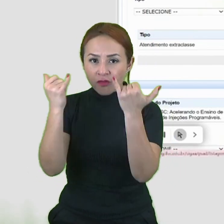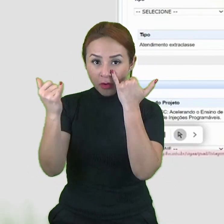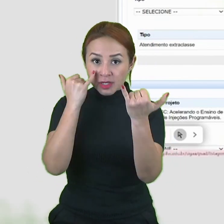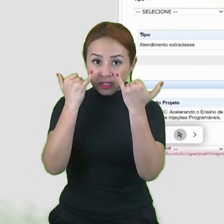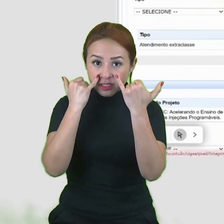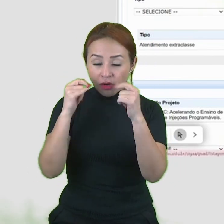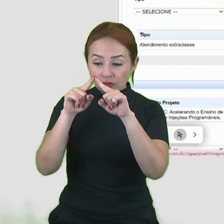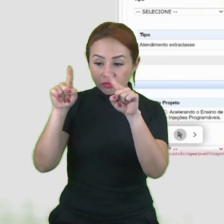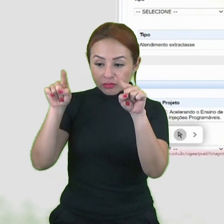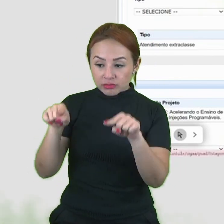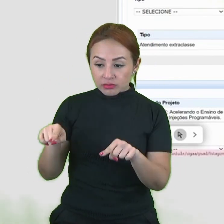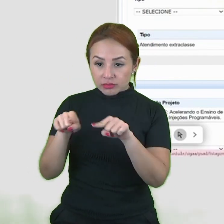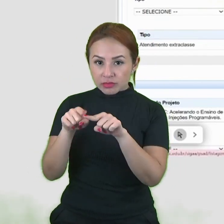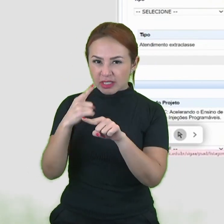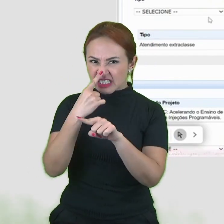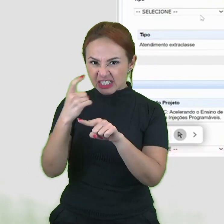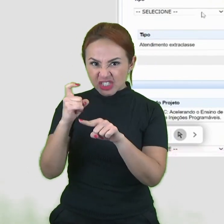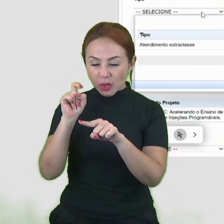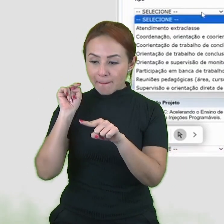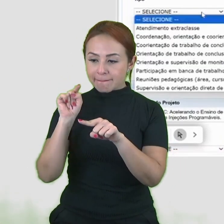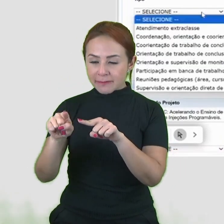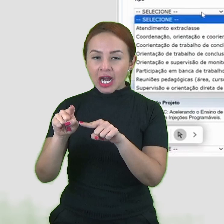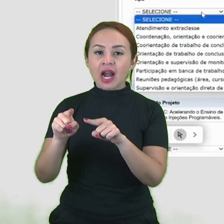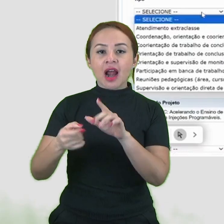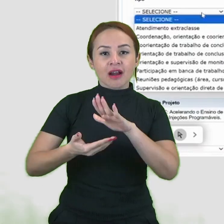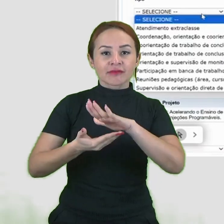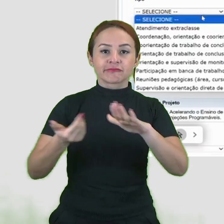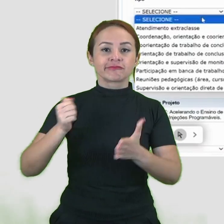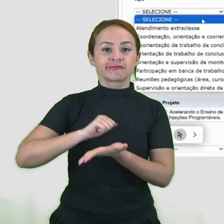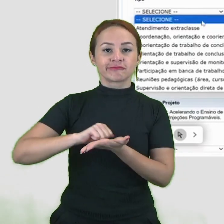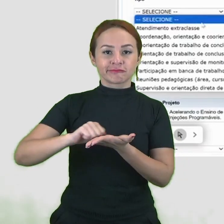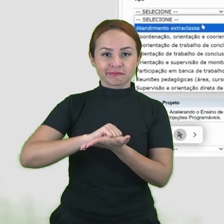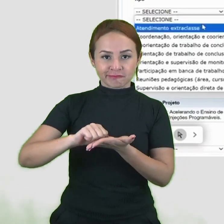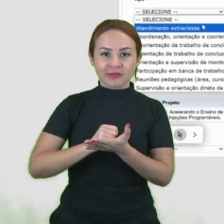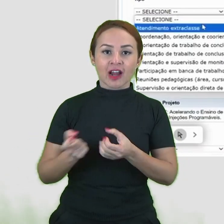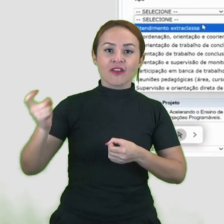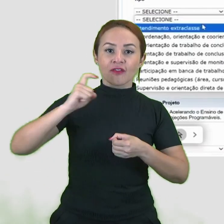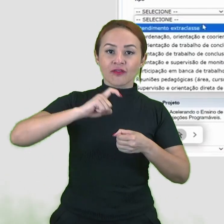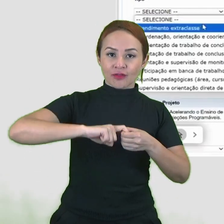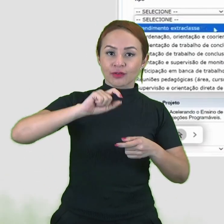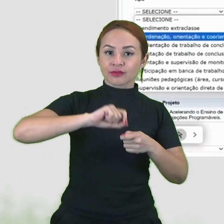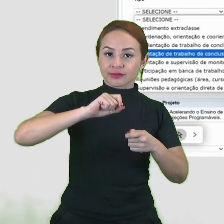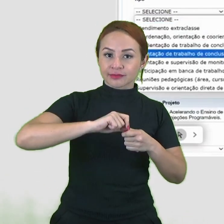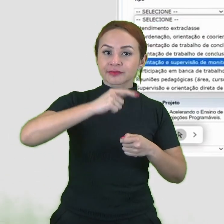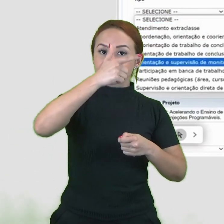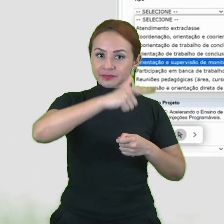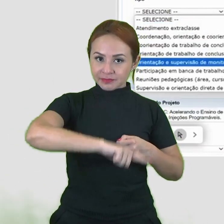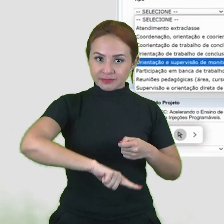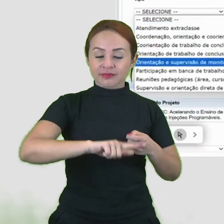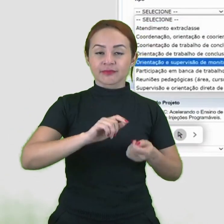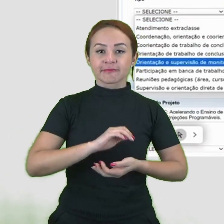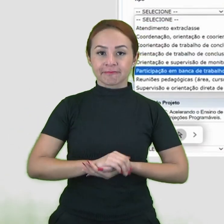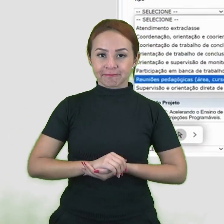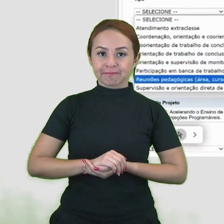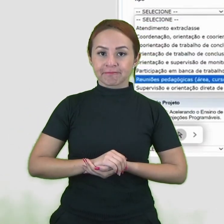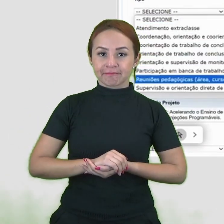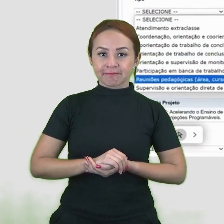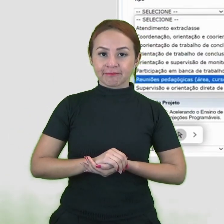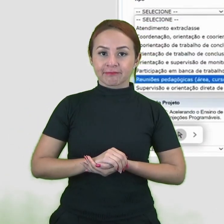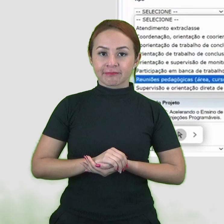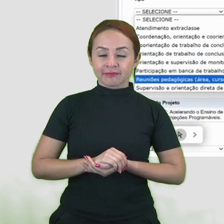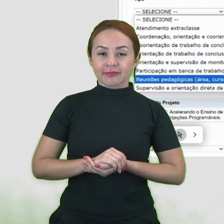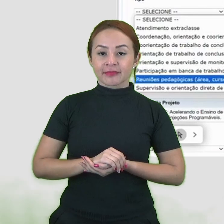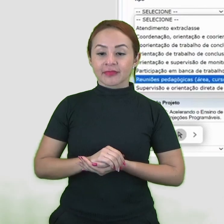essa informação e incluir novamente. Então, vamos ver aqui. Então, atendimento extra-classe. Uma outra questão que é,